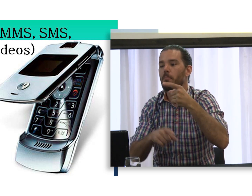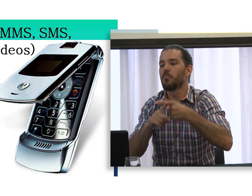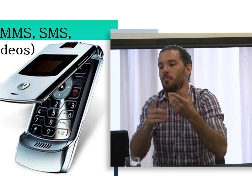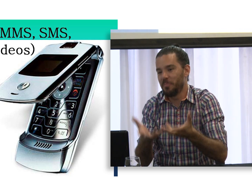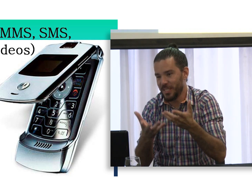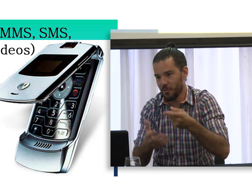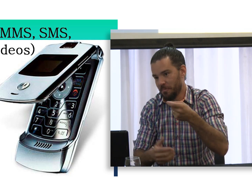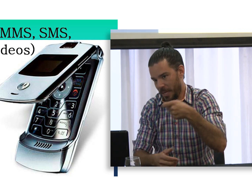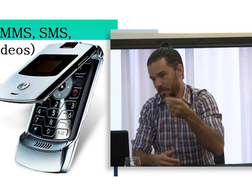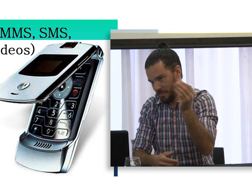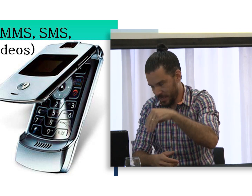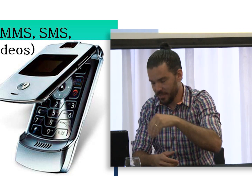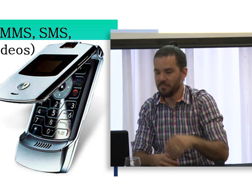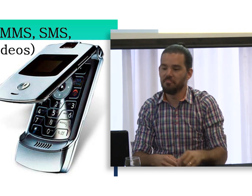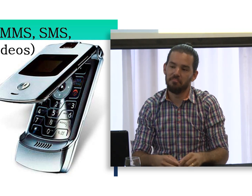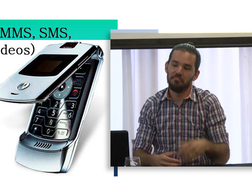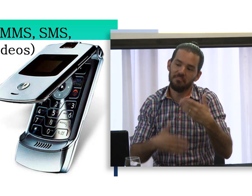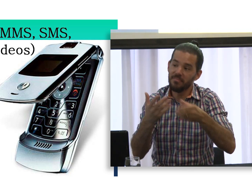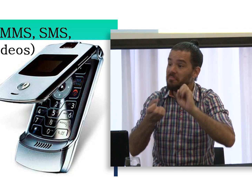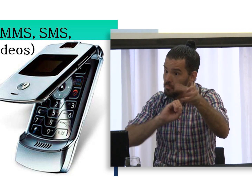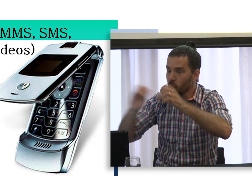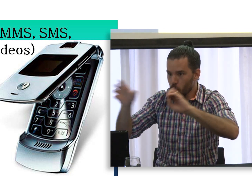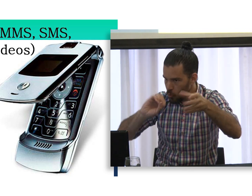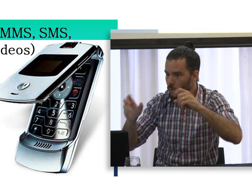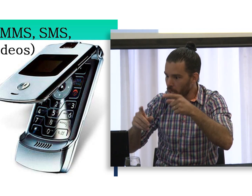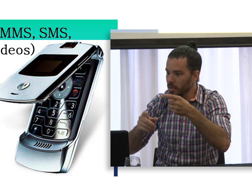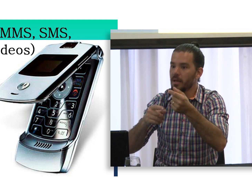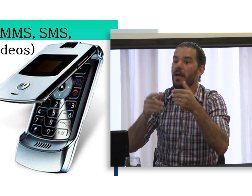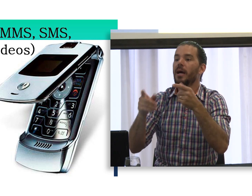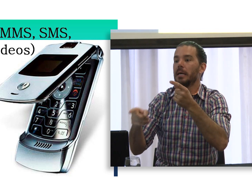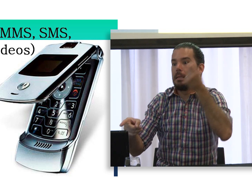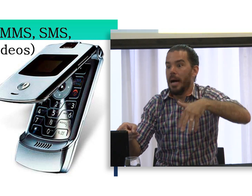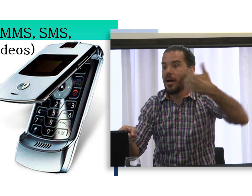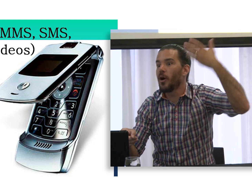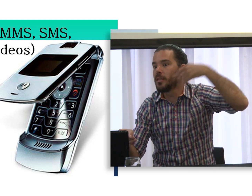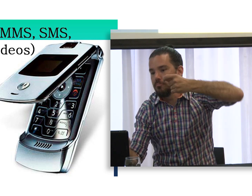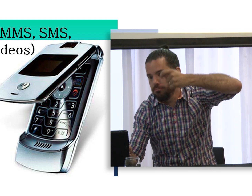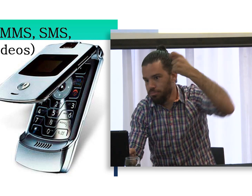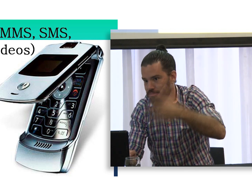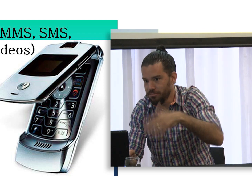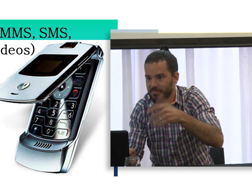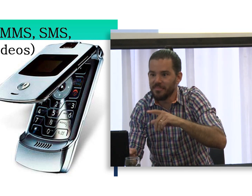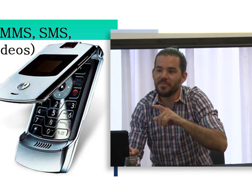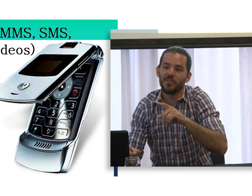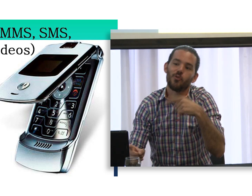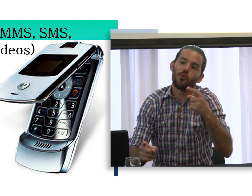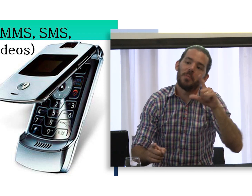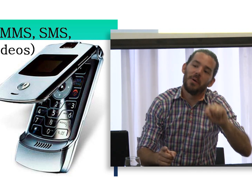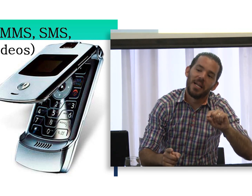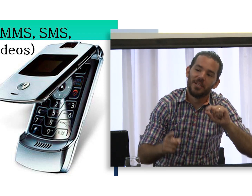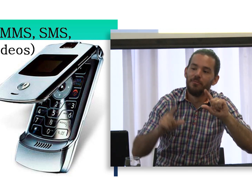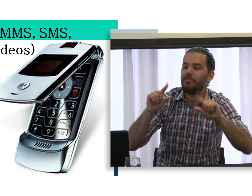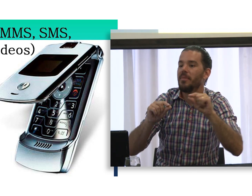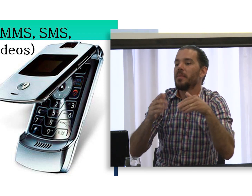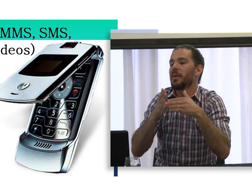pedíamos para tener un poco más de pulso, ¿no? Para poder enviar estos mensajes. Y nos podíamos comunicar mucho mejor. Antes era mucho más caro esto. Y